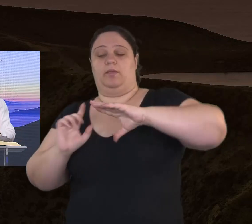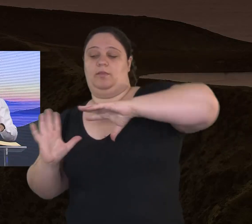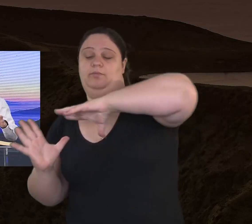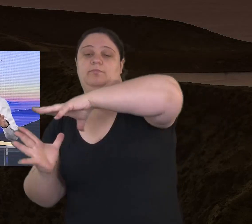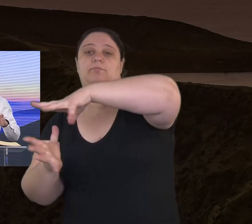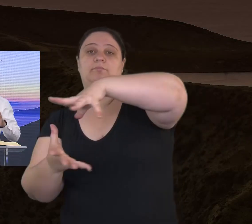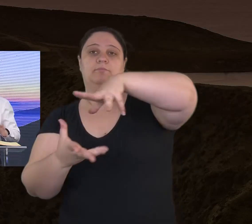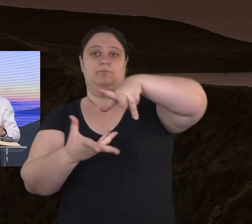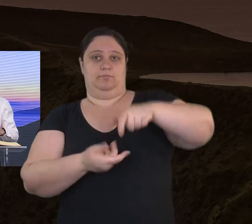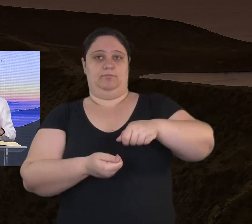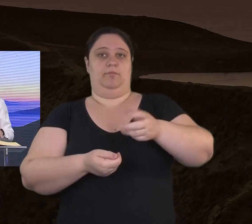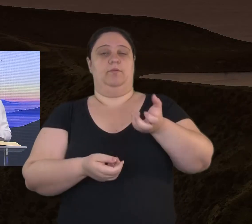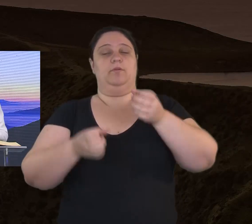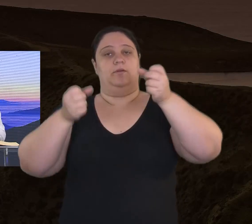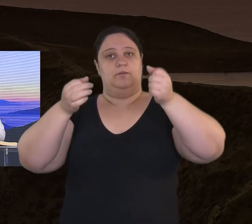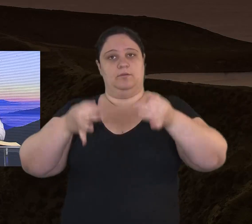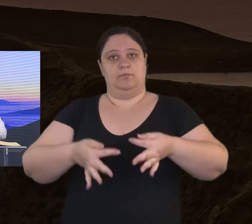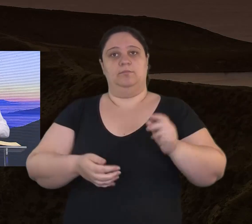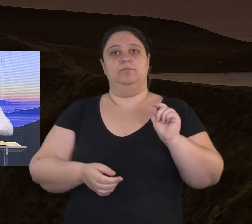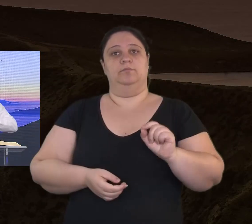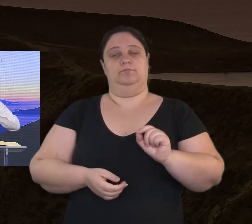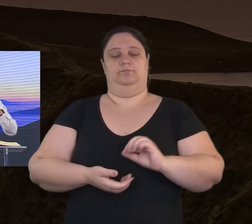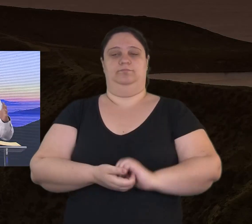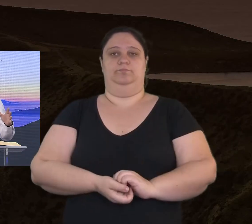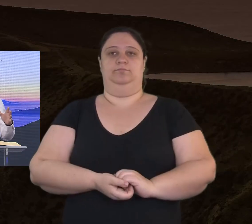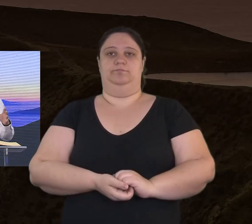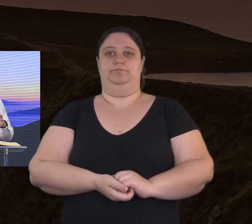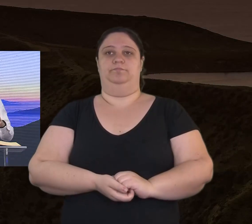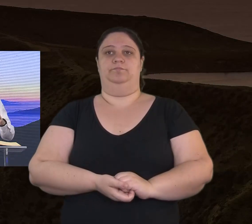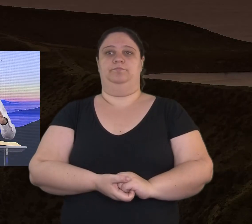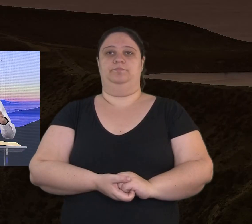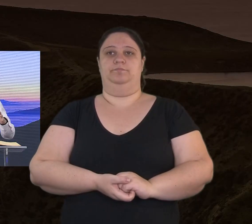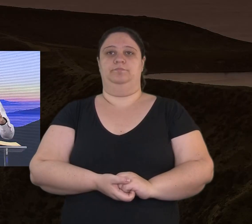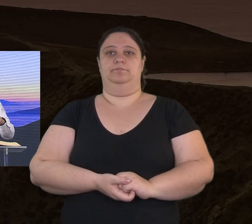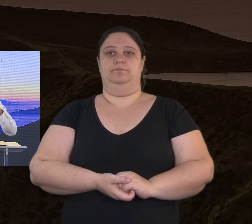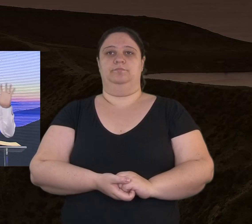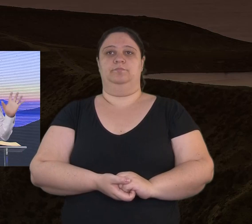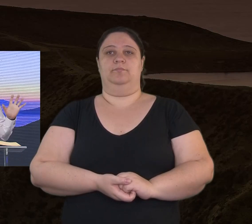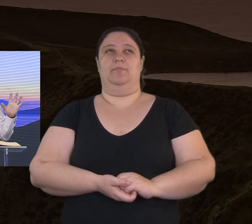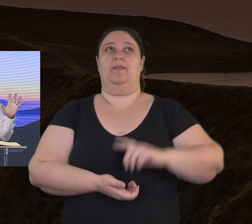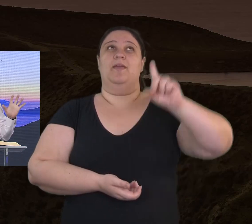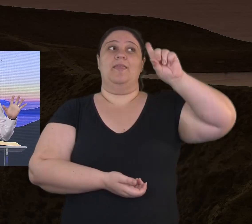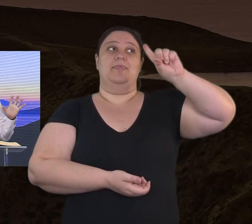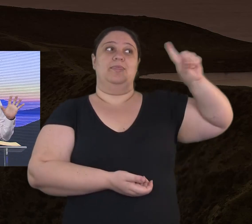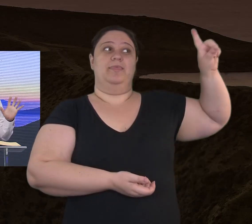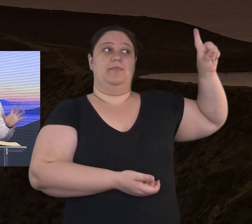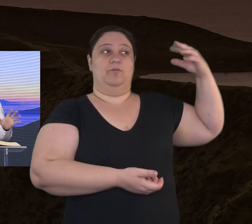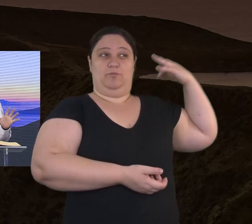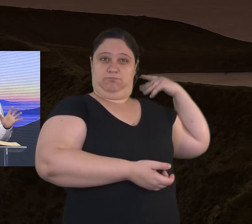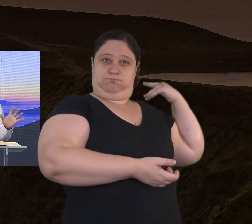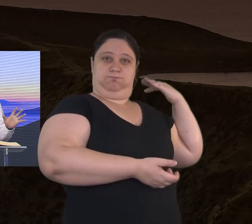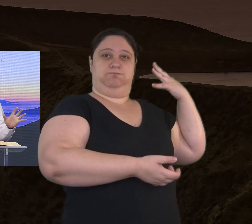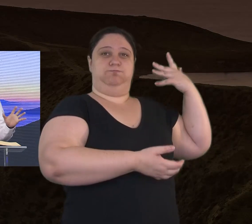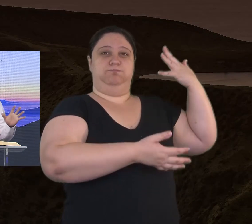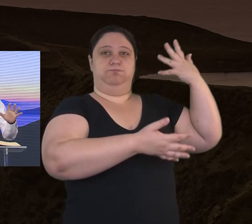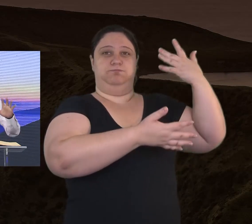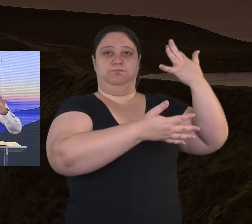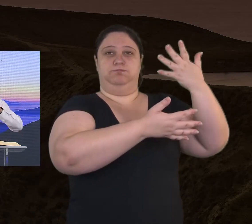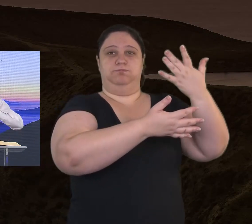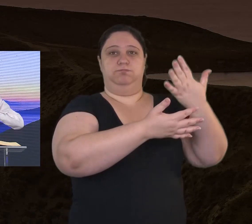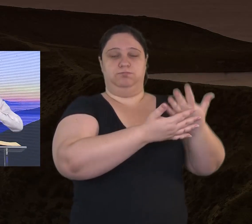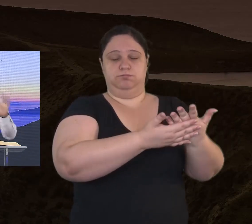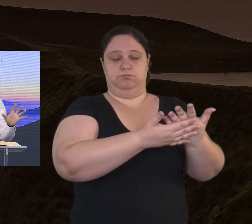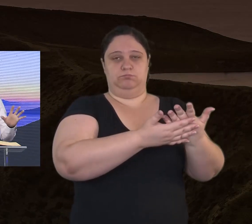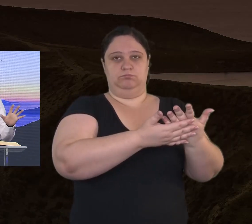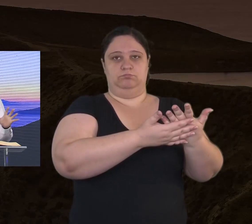Então, eu quero explicar o seguinte: Deus estava na eternidade passada, Ele